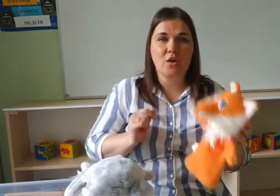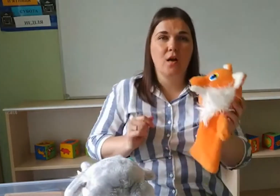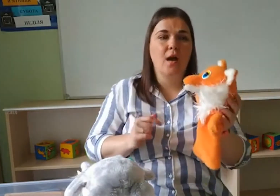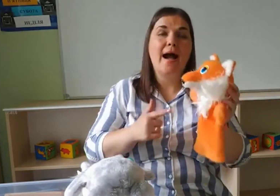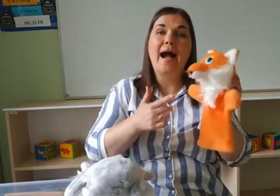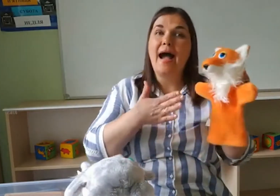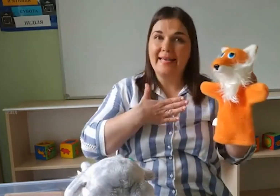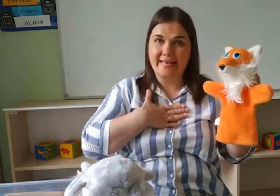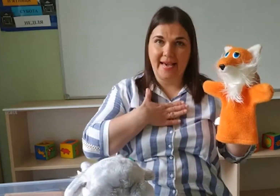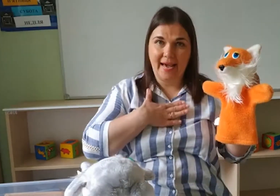А я